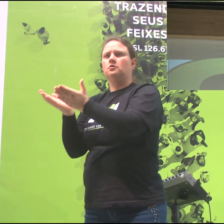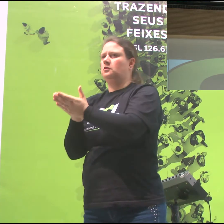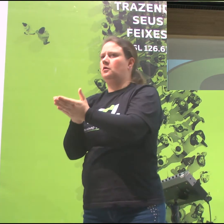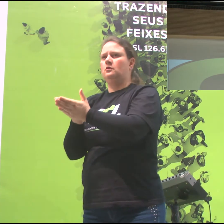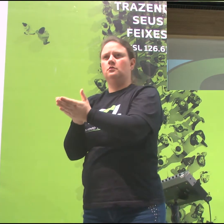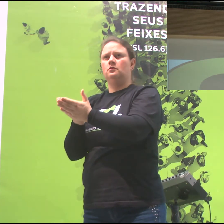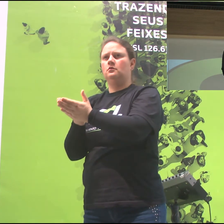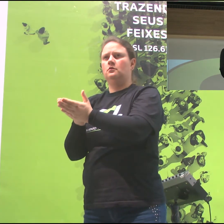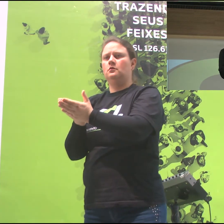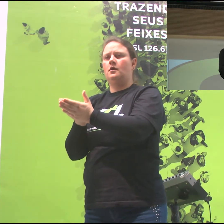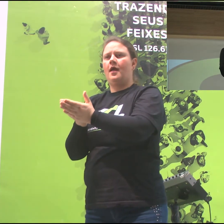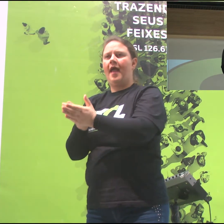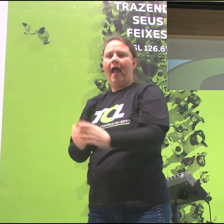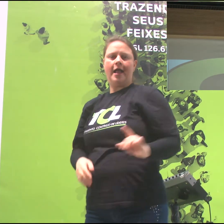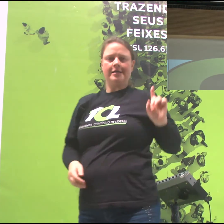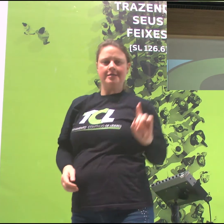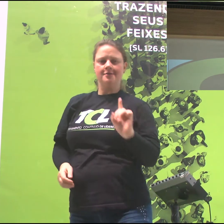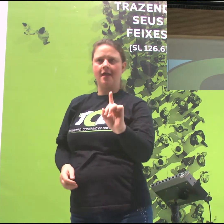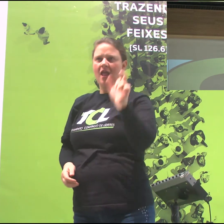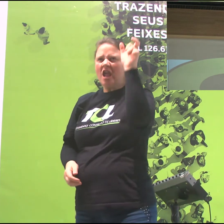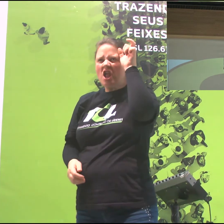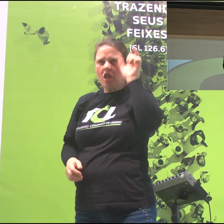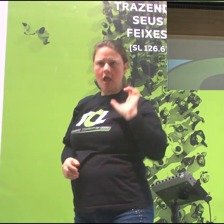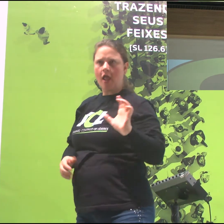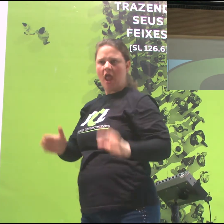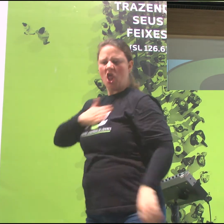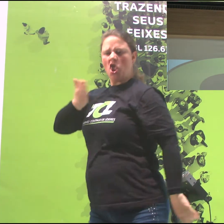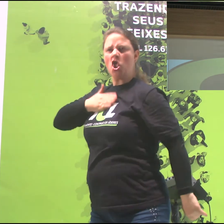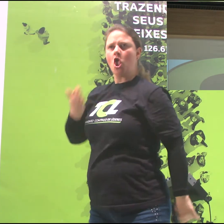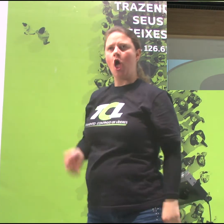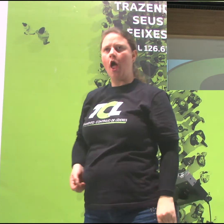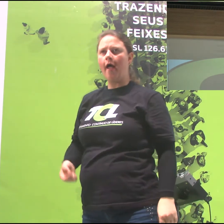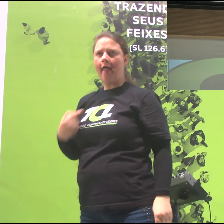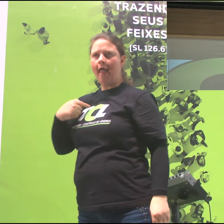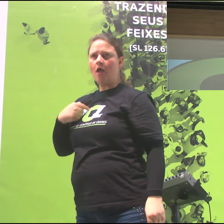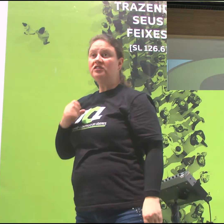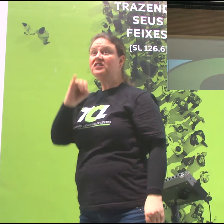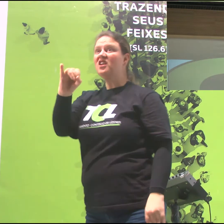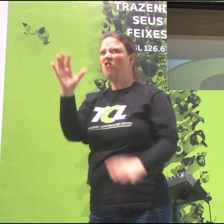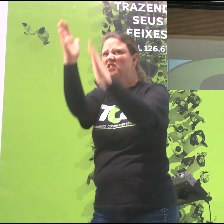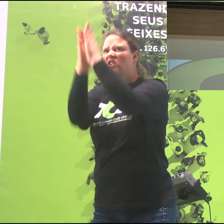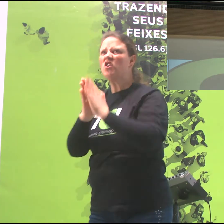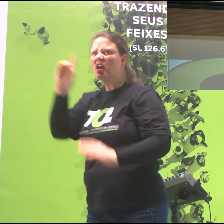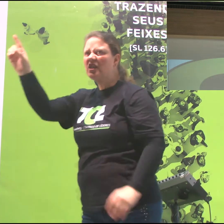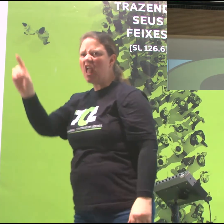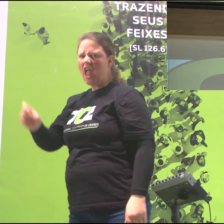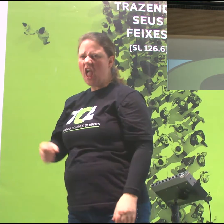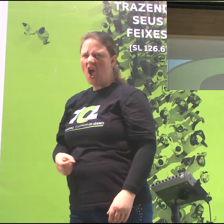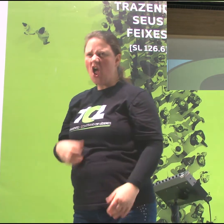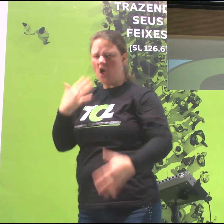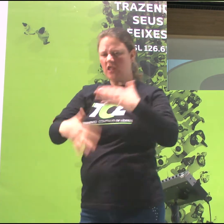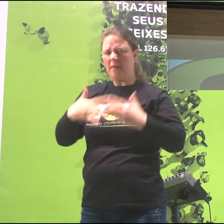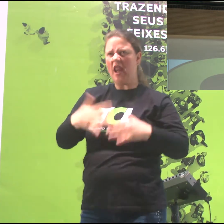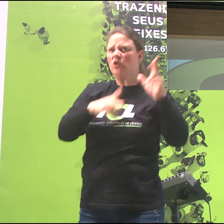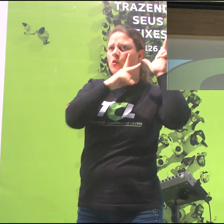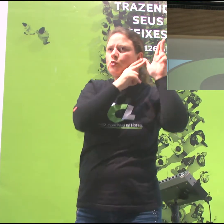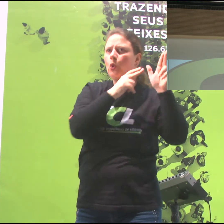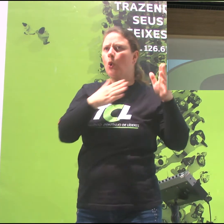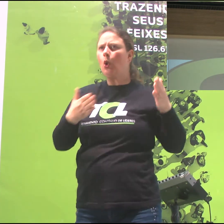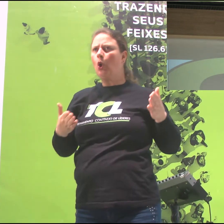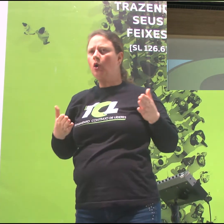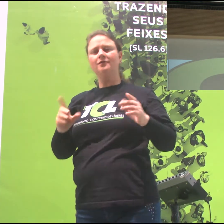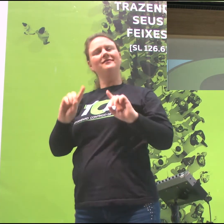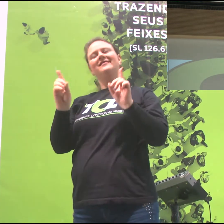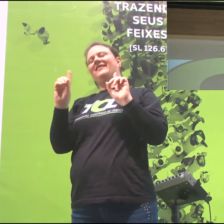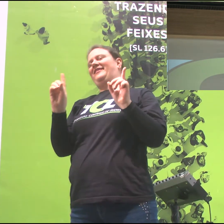ele não vem querendo te assustar, dizendo assim, se você adorar a Deus, eu vou puxar o teu pé à noite, Ou se você